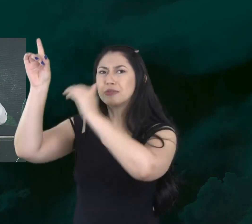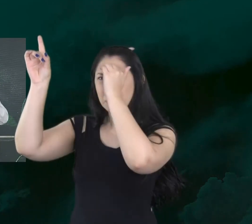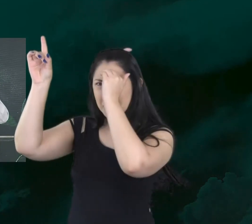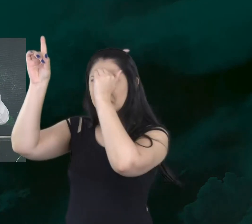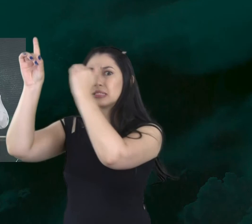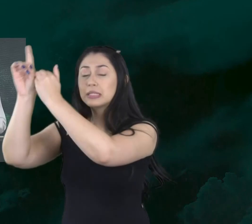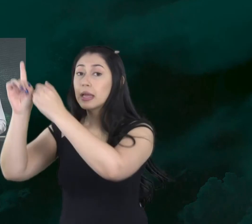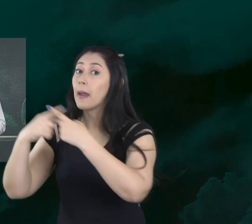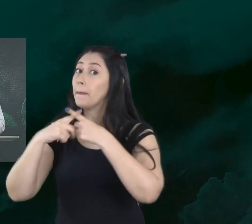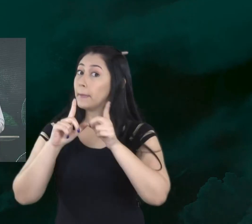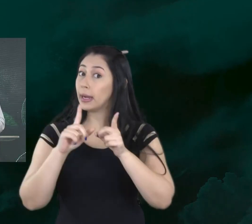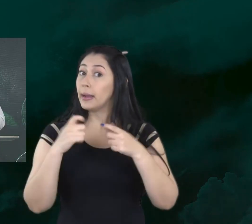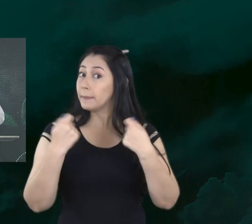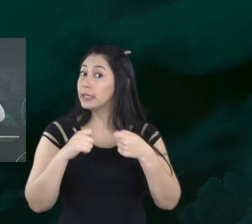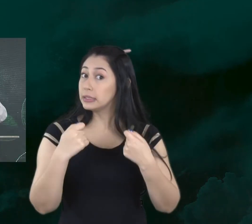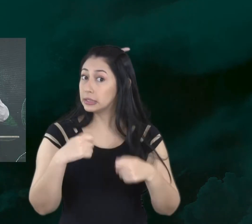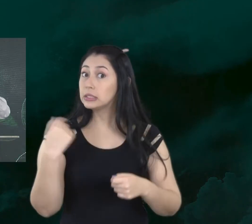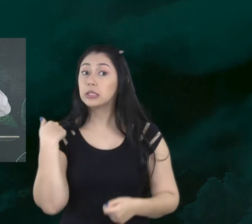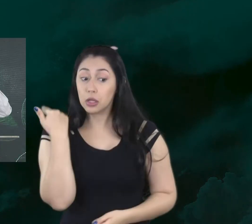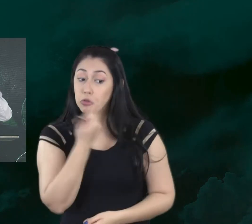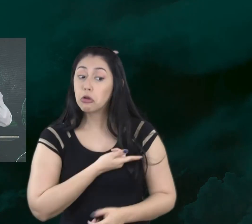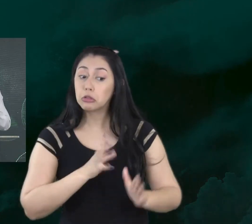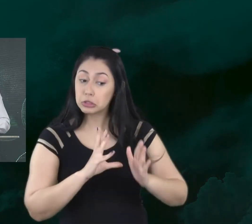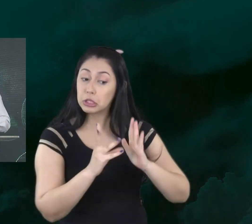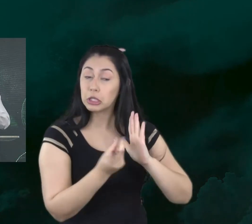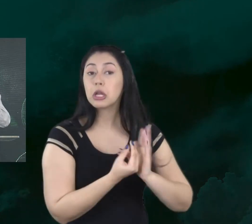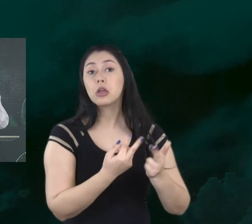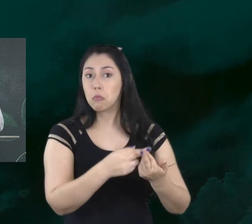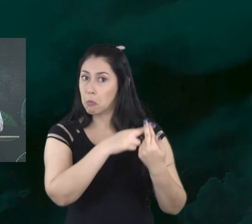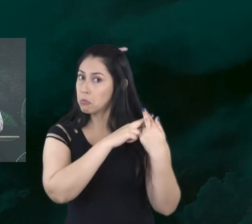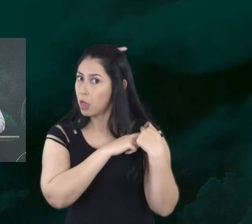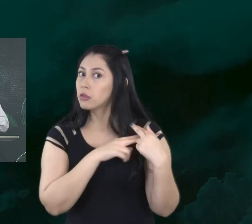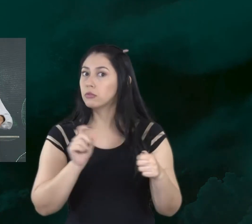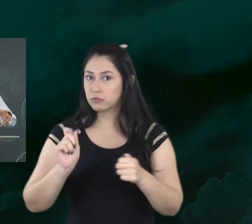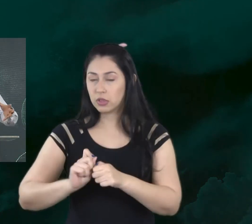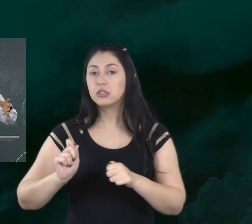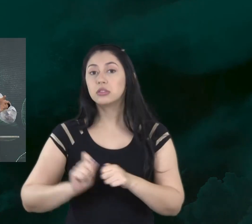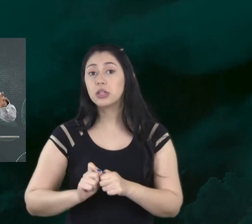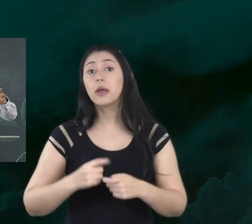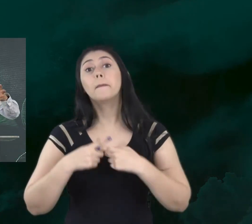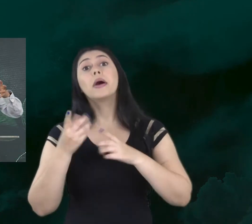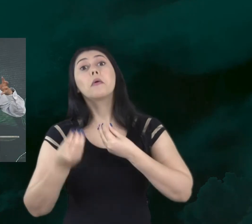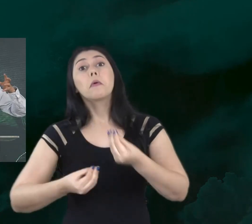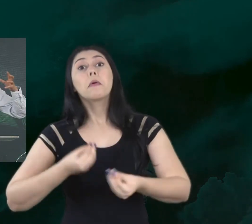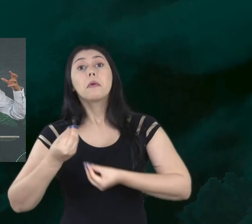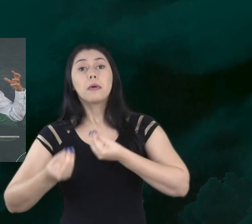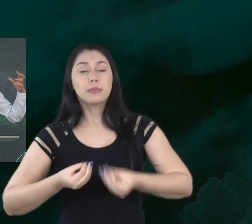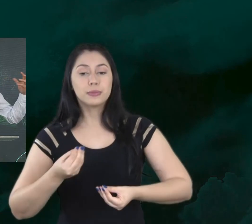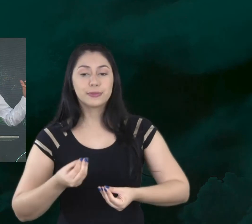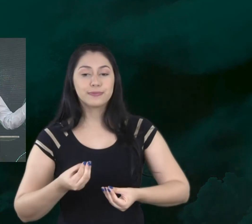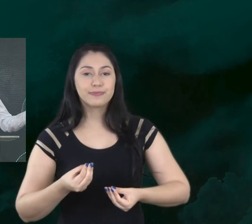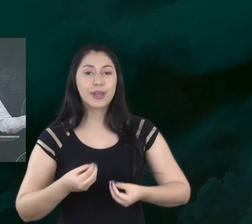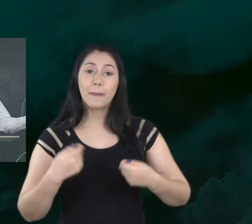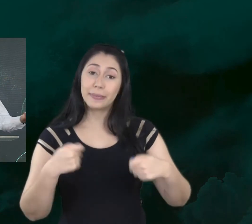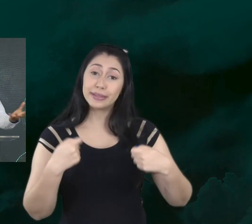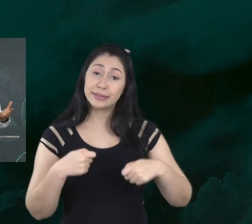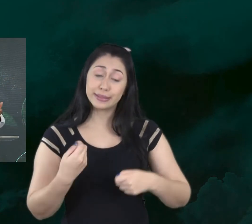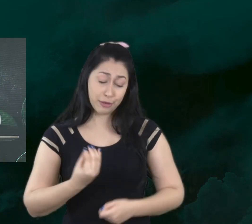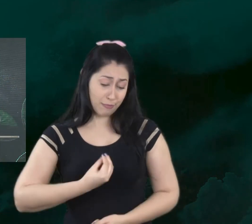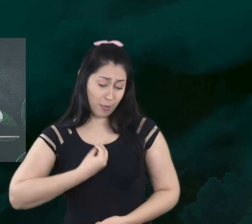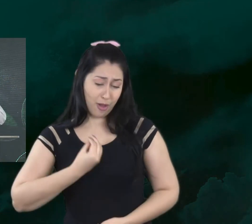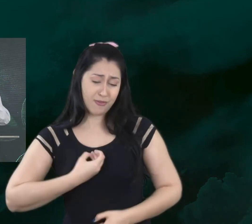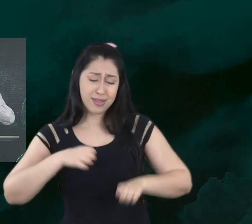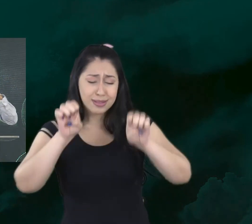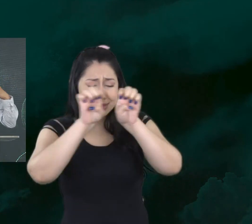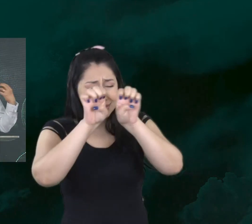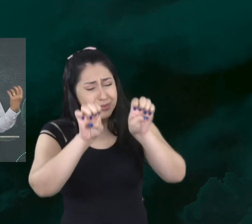por meio da igreja. E a igreja só vai cumprir por meio, irmãos, dessa vida estruturada,